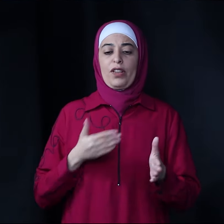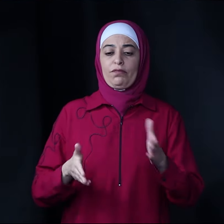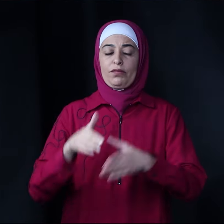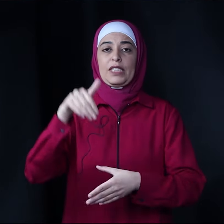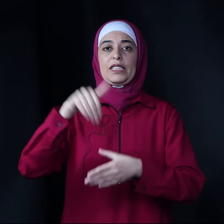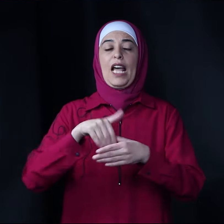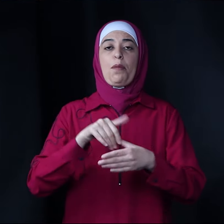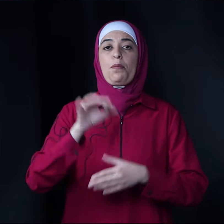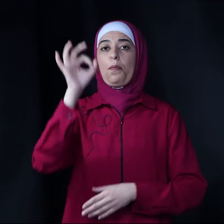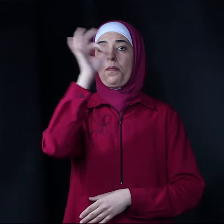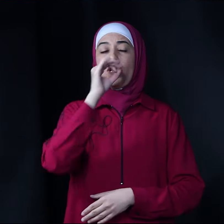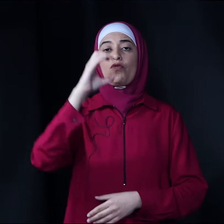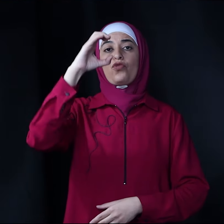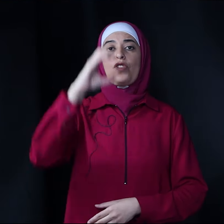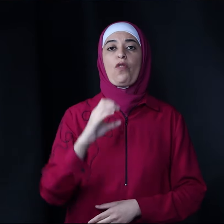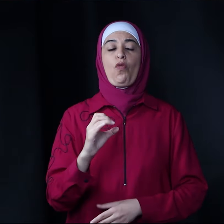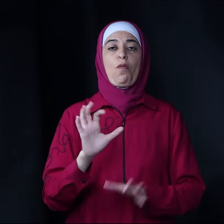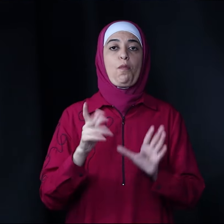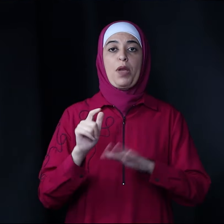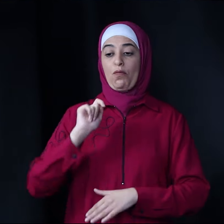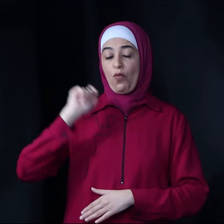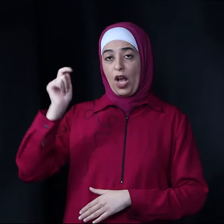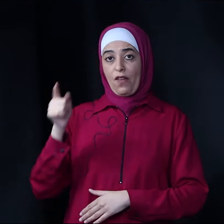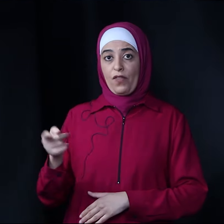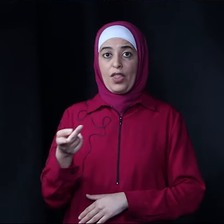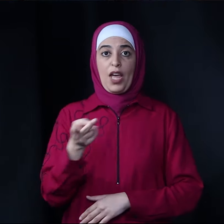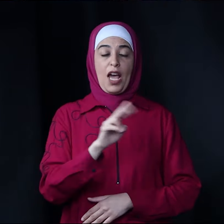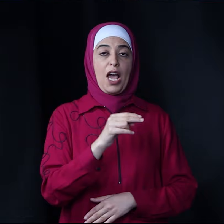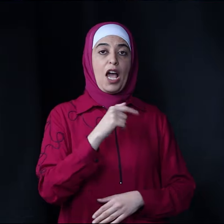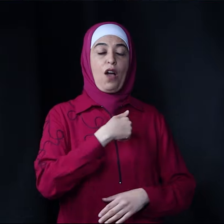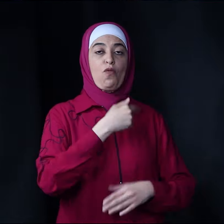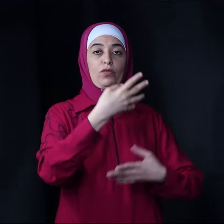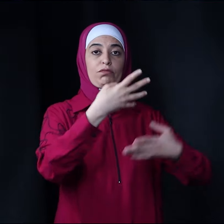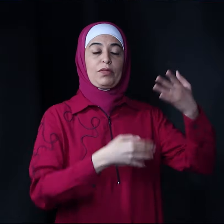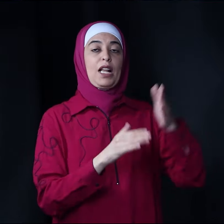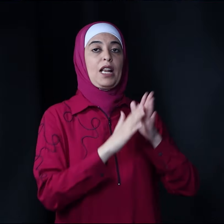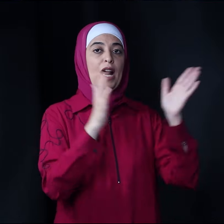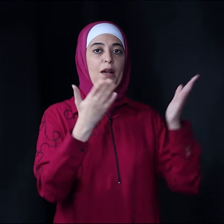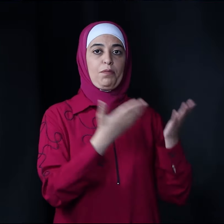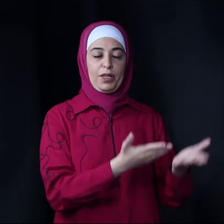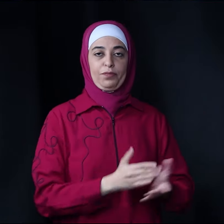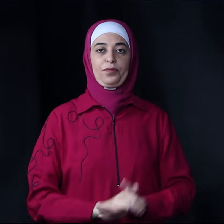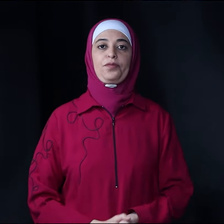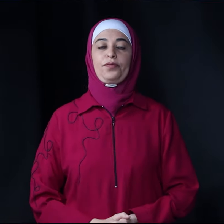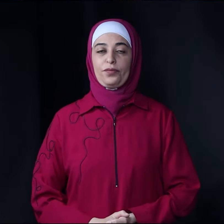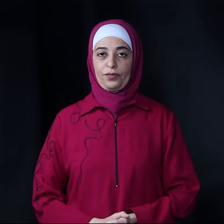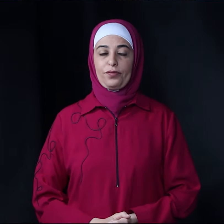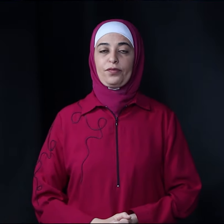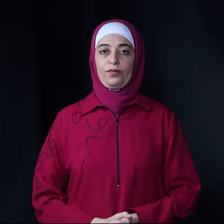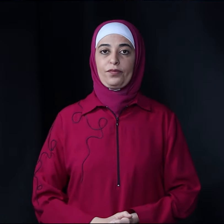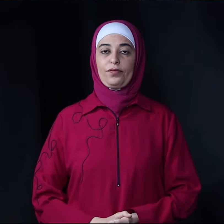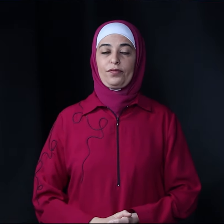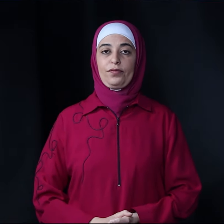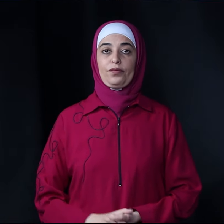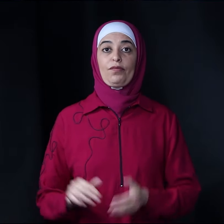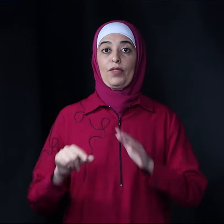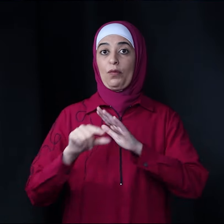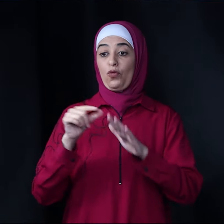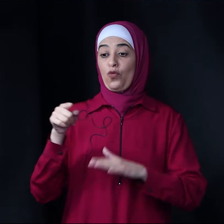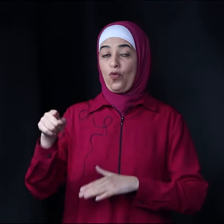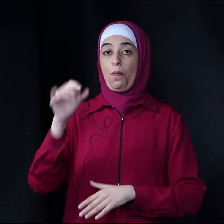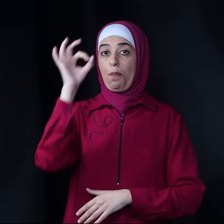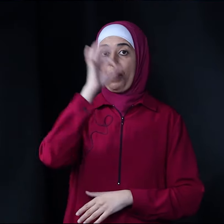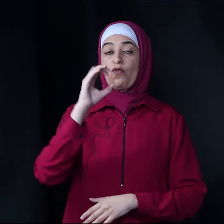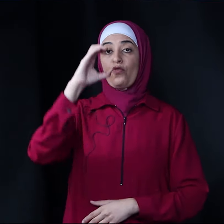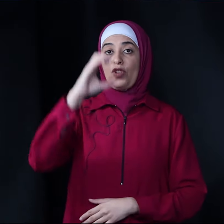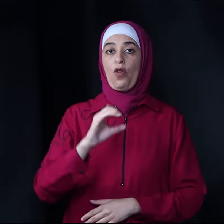الشمال، وكيف بدنا ننتخب على القائمه العامه في دائره بيدو الشمال. خصصة لدائره بيدو الشمال 3 مقاعد، مقعدين